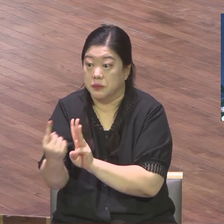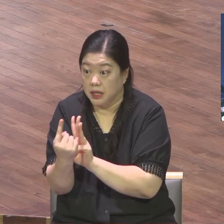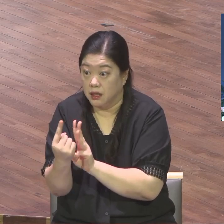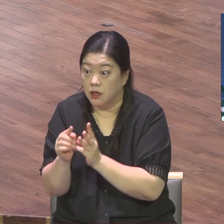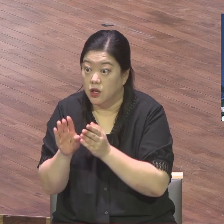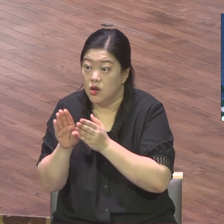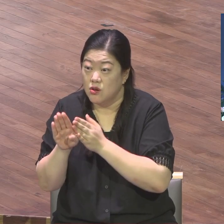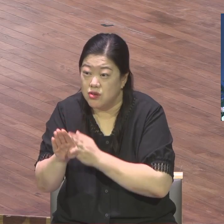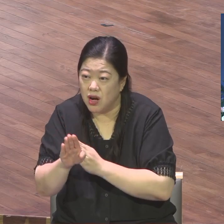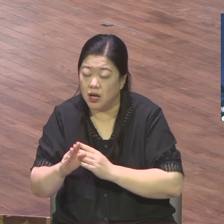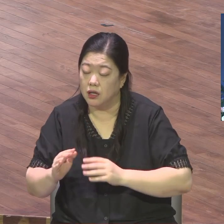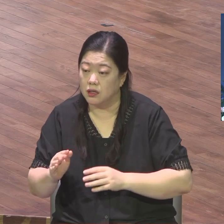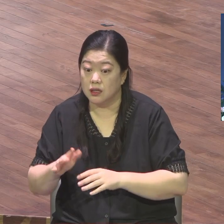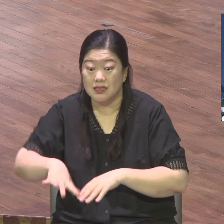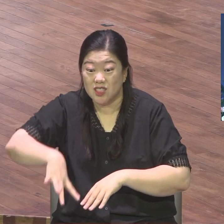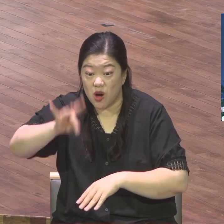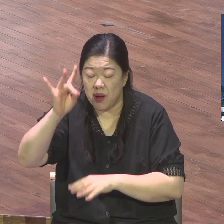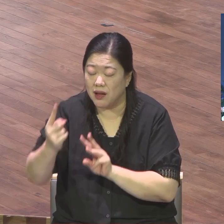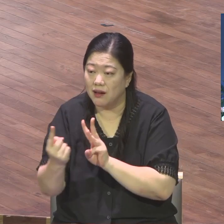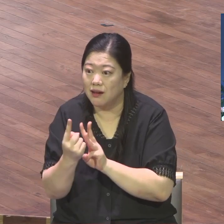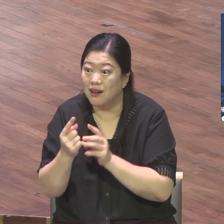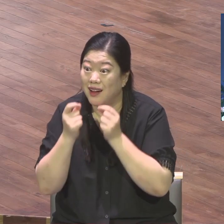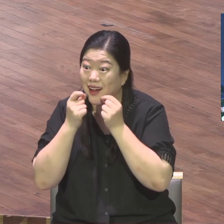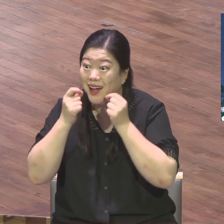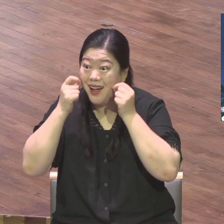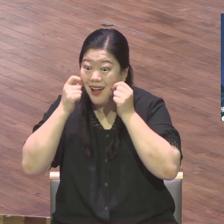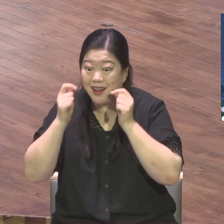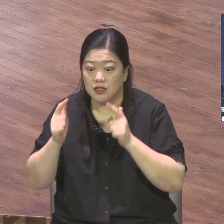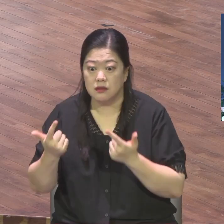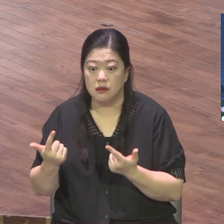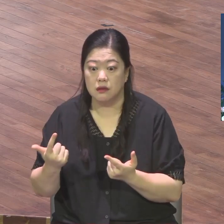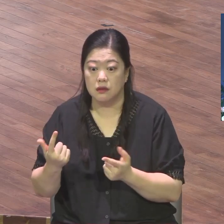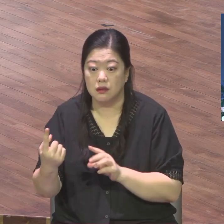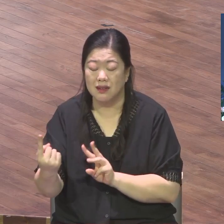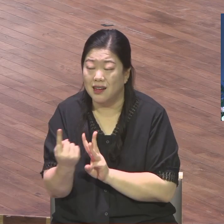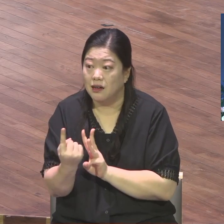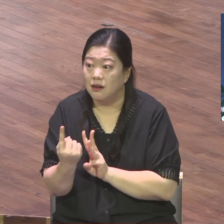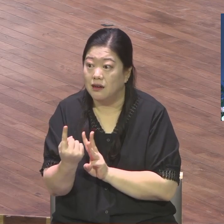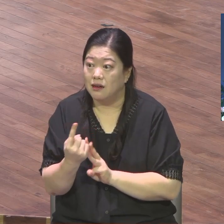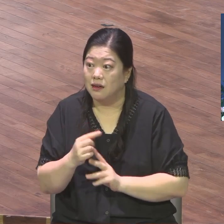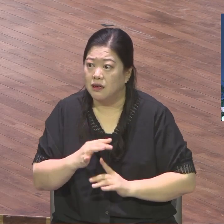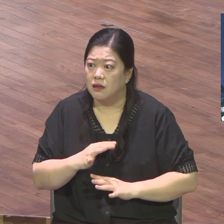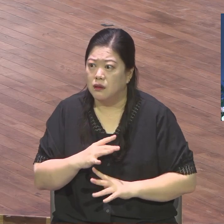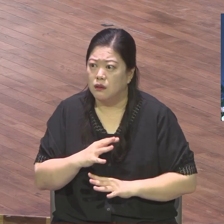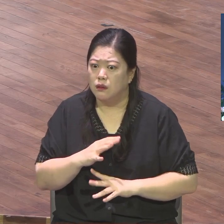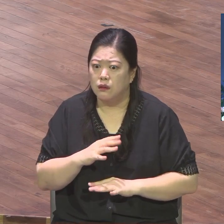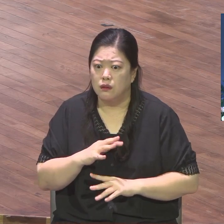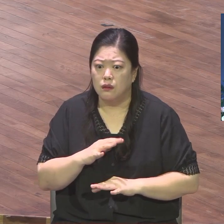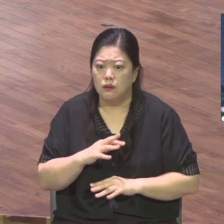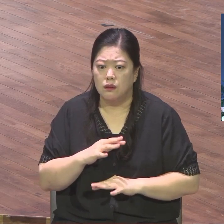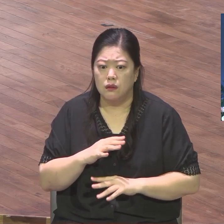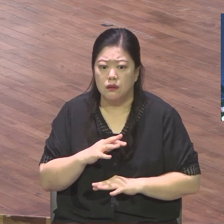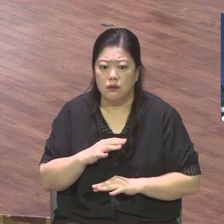듣고 몹시 놀라며 떨고 무서워했다. 사실 이분들은 그럴 수